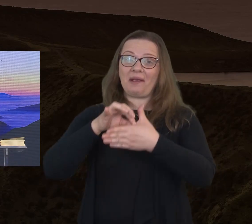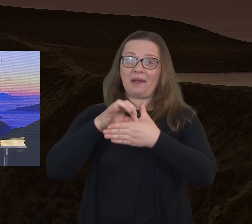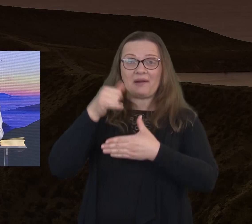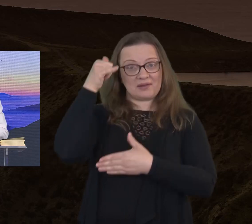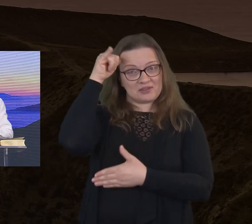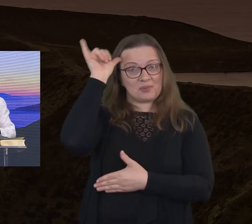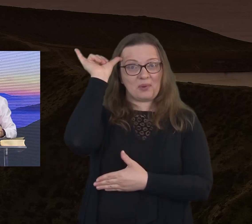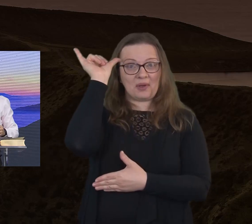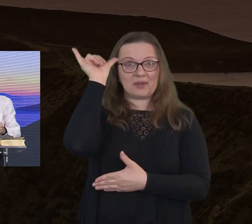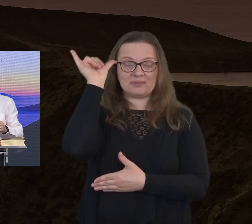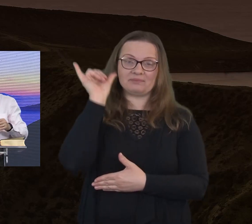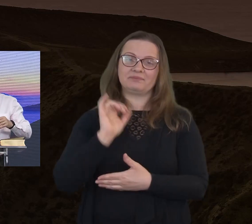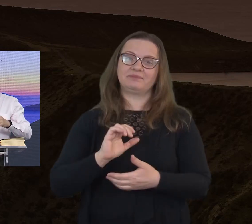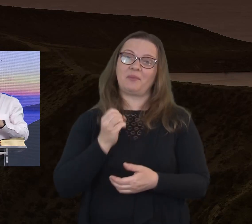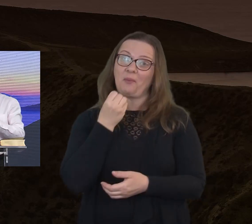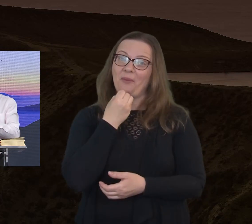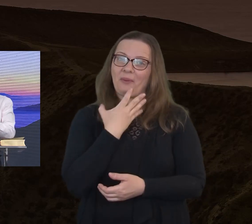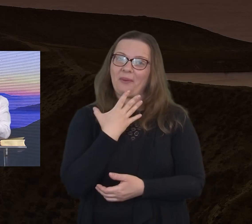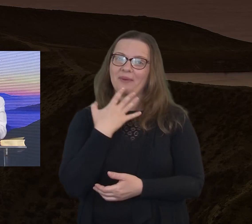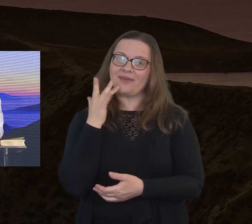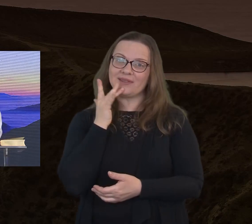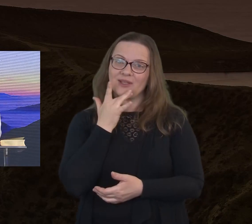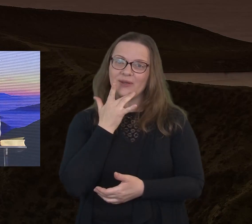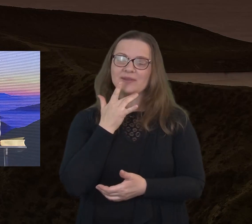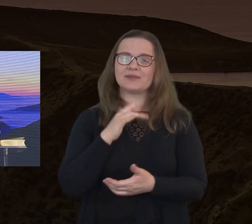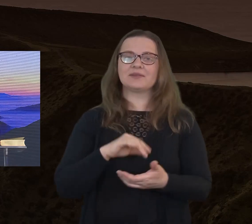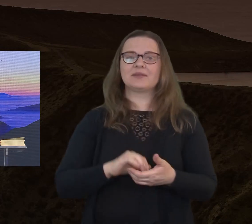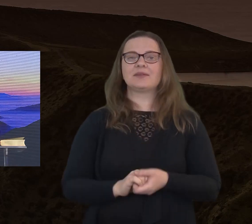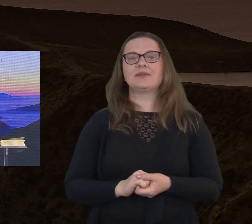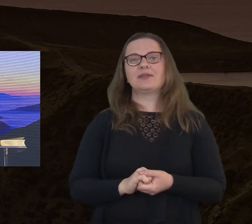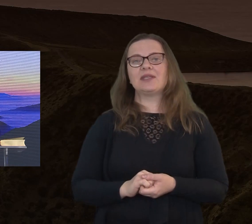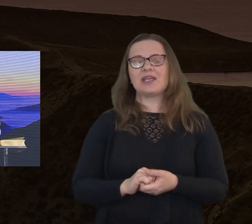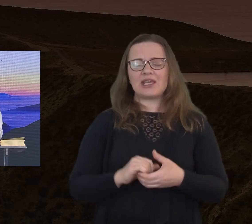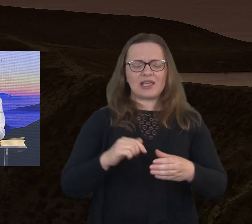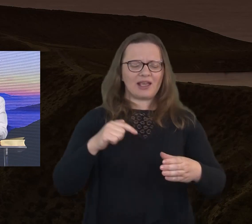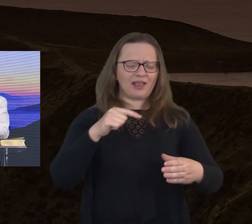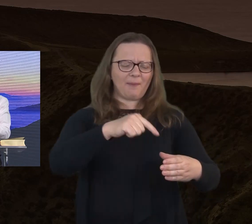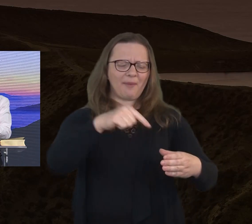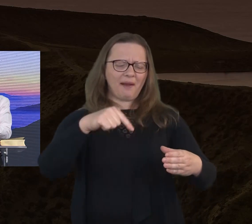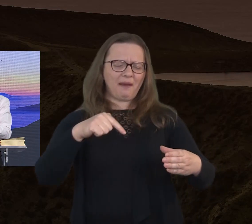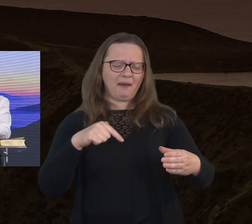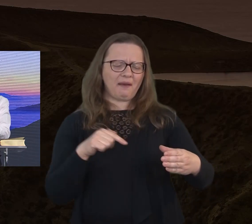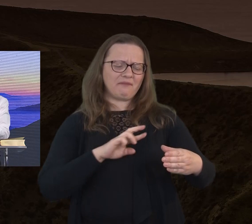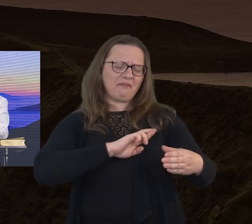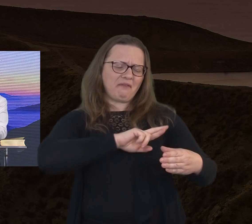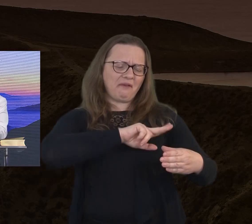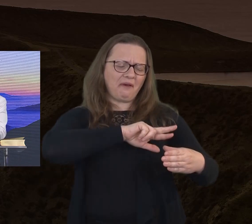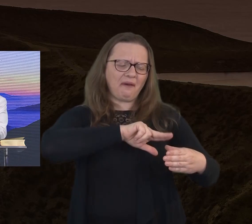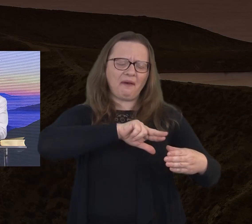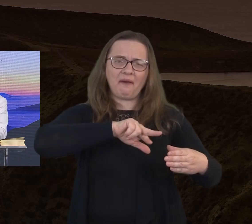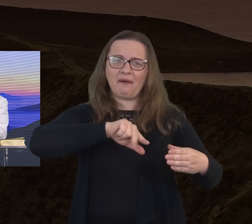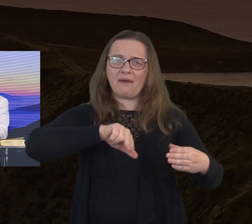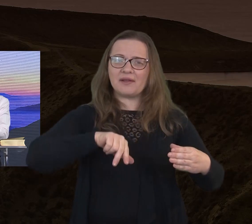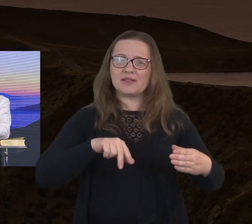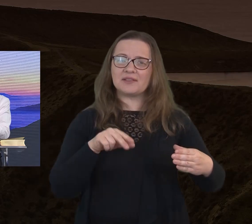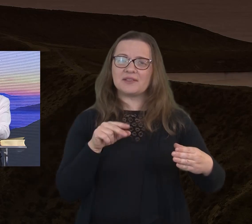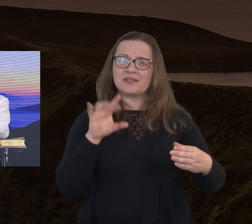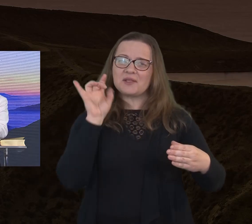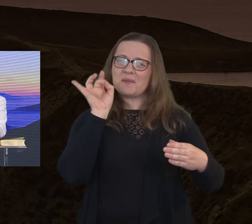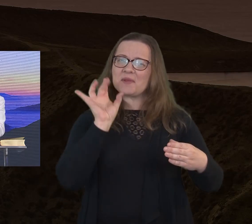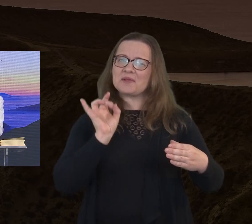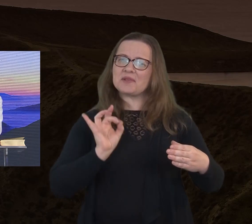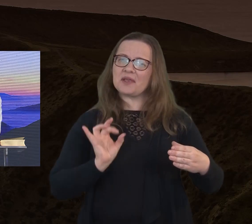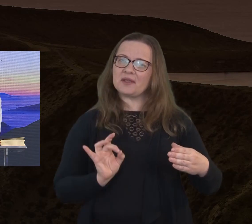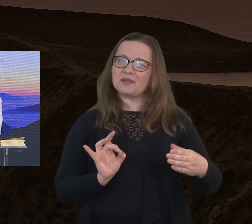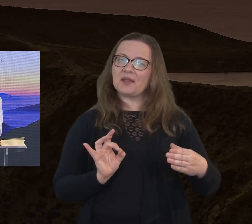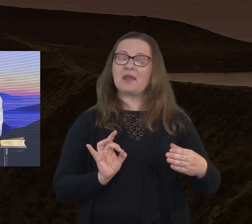tá? E todas essas riquezas representam, né? Me desculpe usar essa analogia,